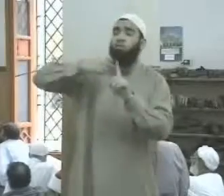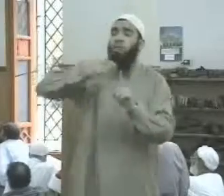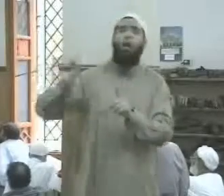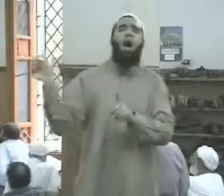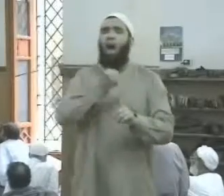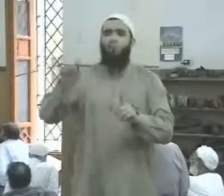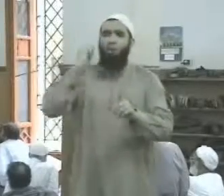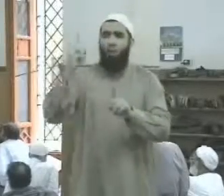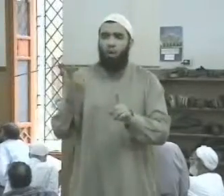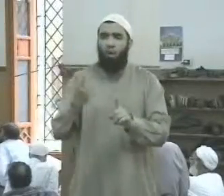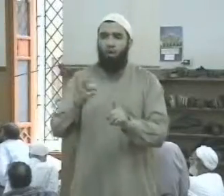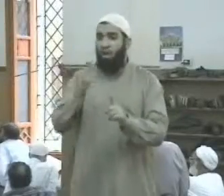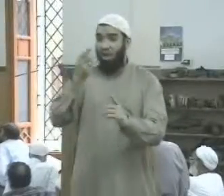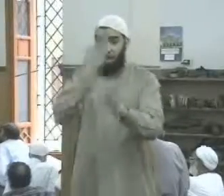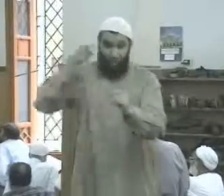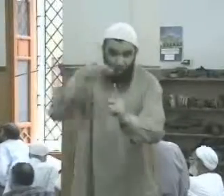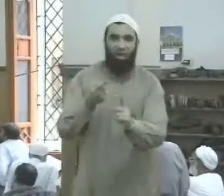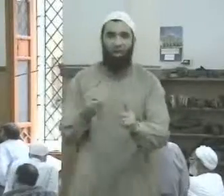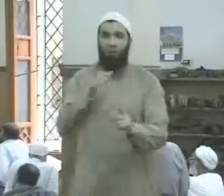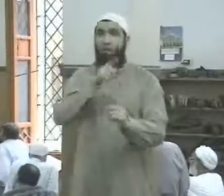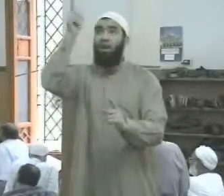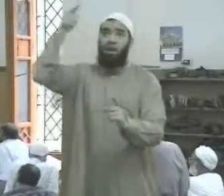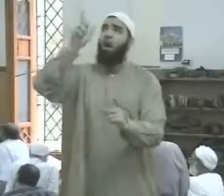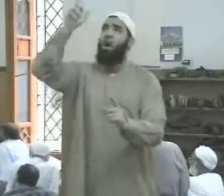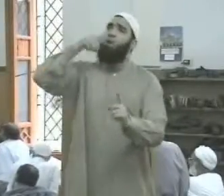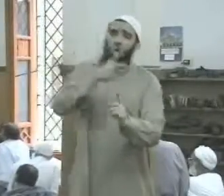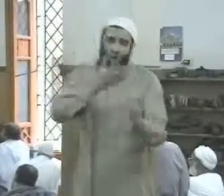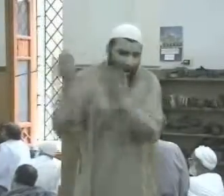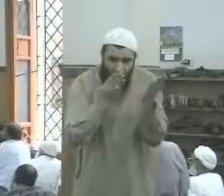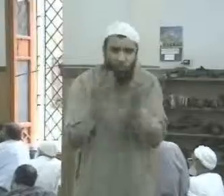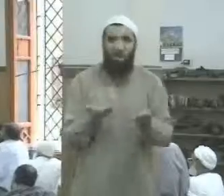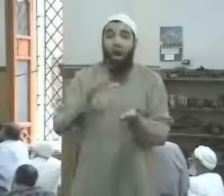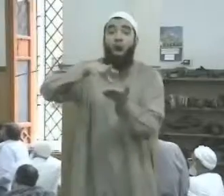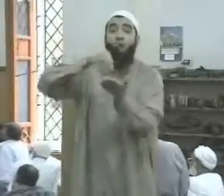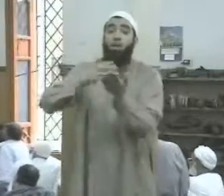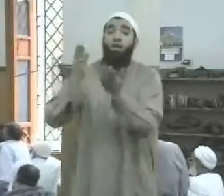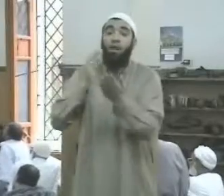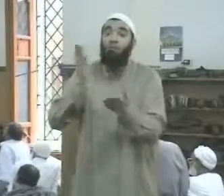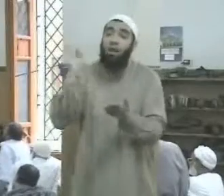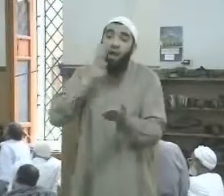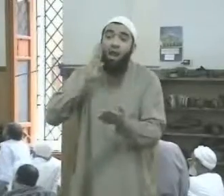والقلم وما يشكرون. لكننا نتكلم عن مهارات الحياة